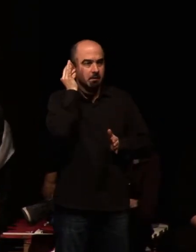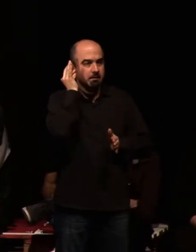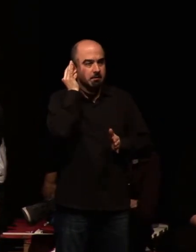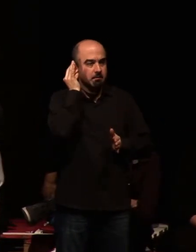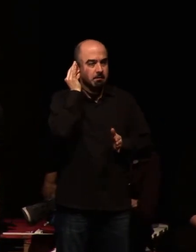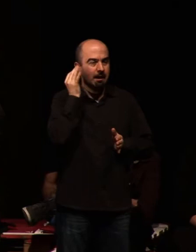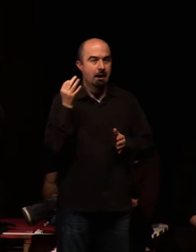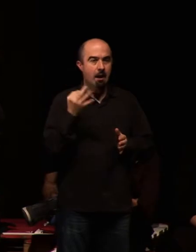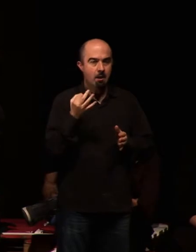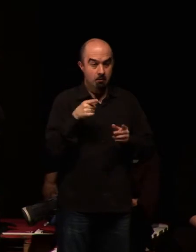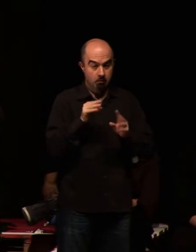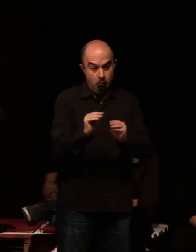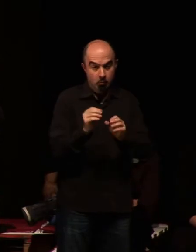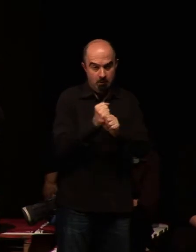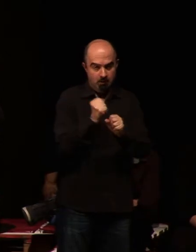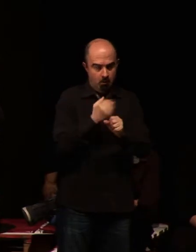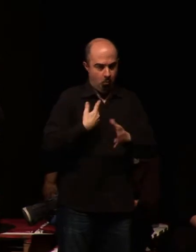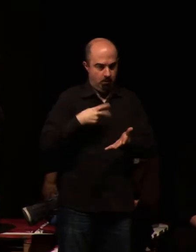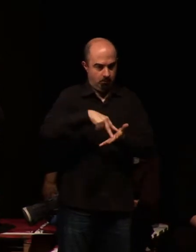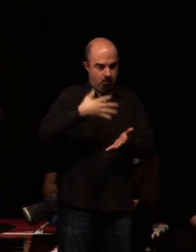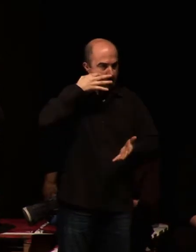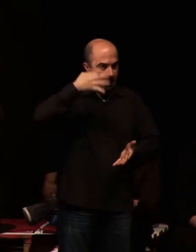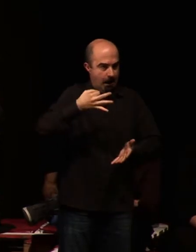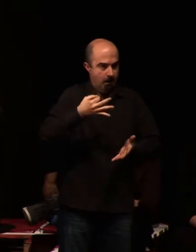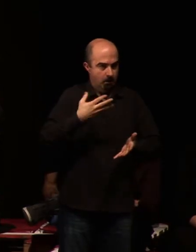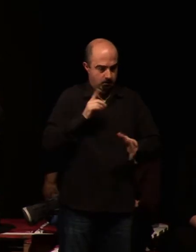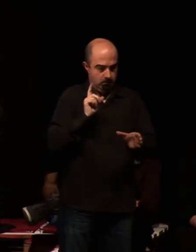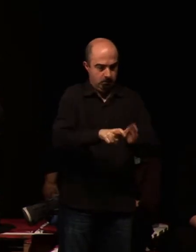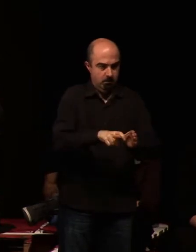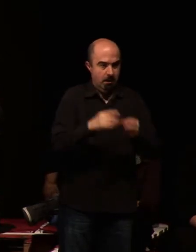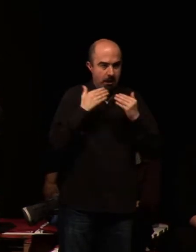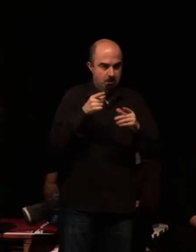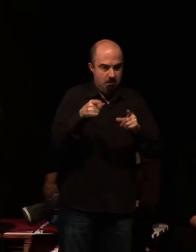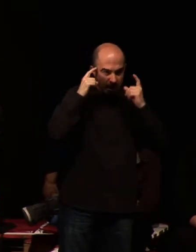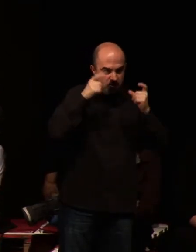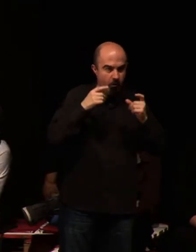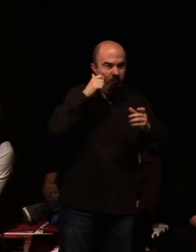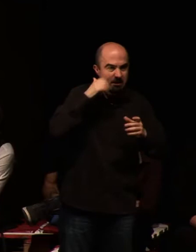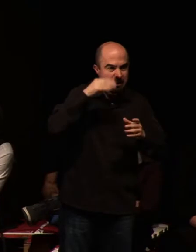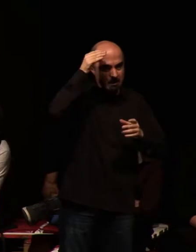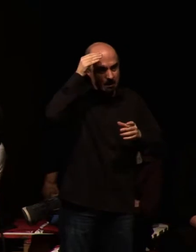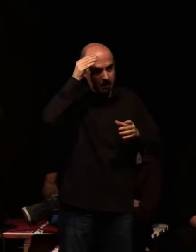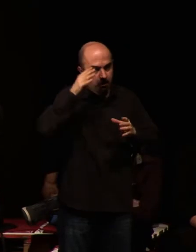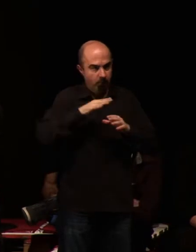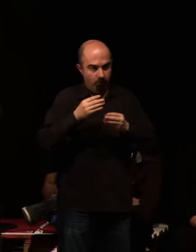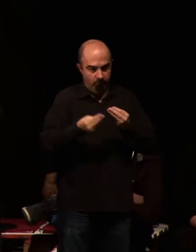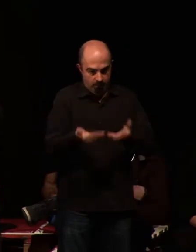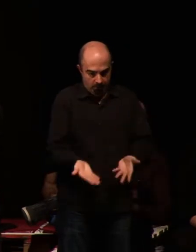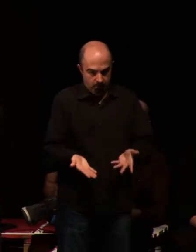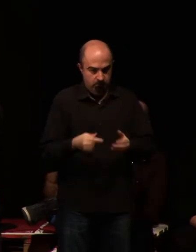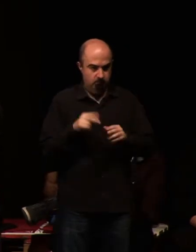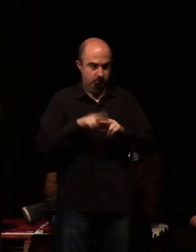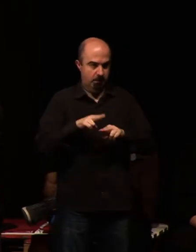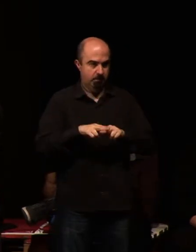que en la seva feina militant han fet possible, a través del seu esforç físic i intel·lectual, el present acte.